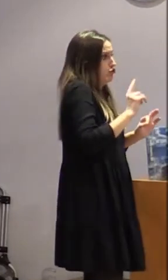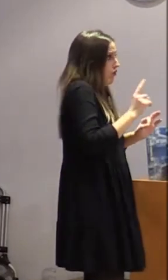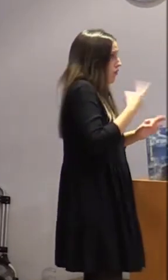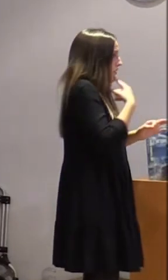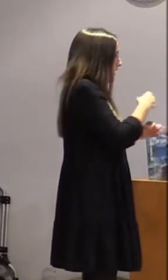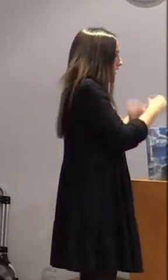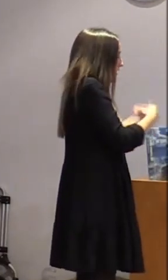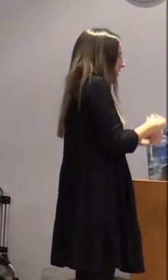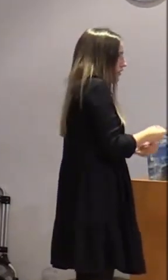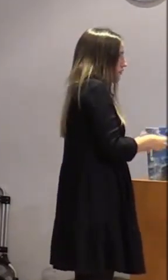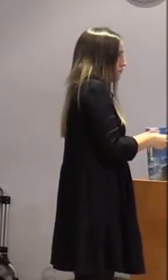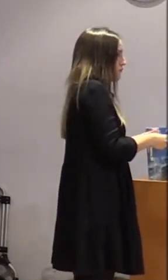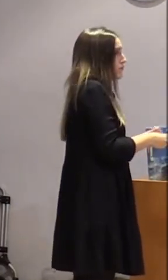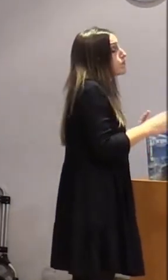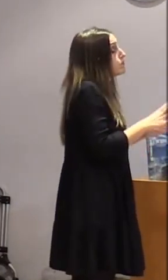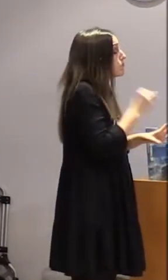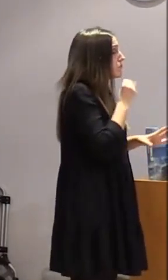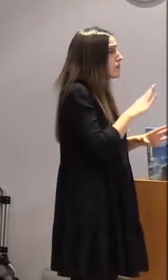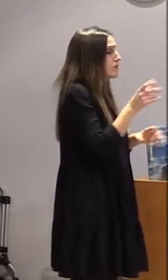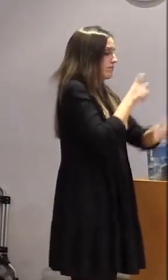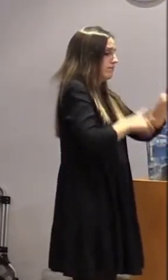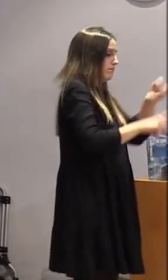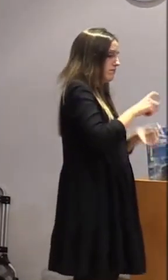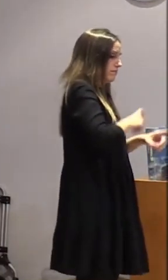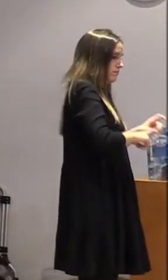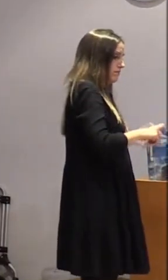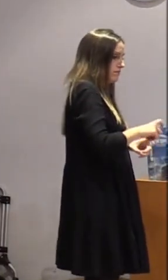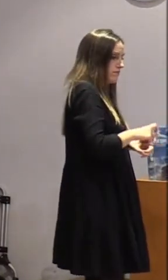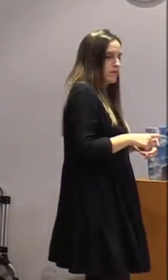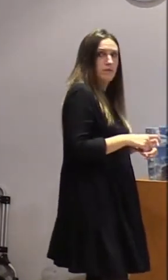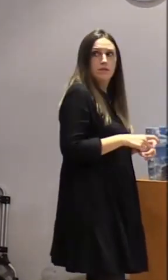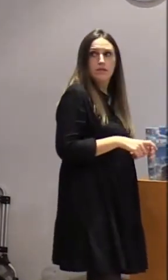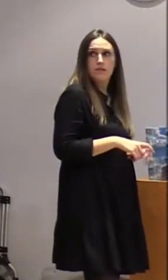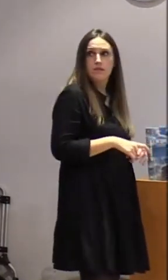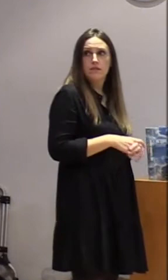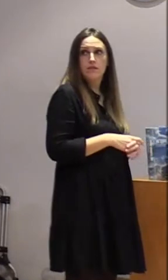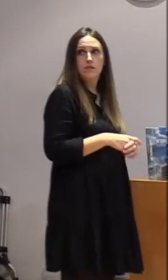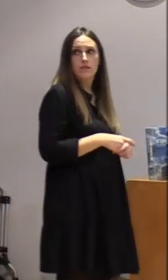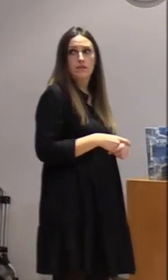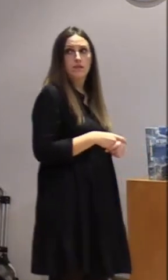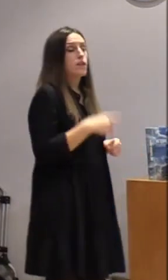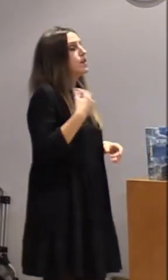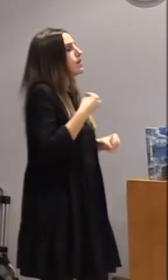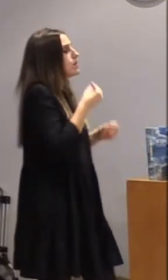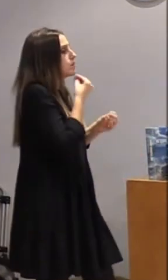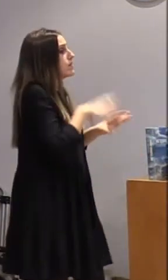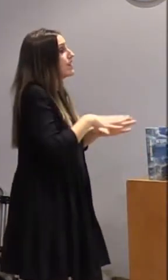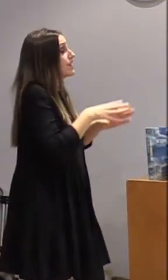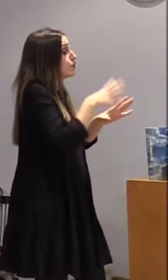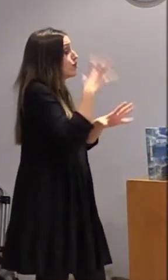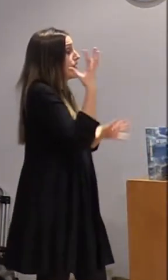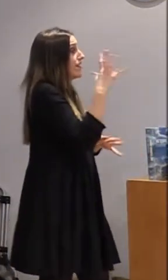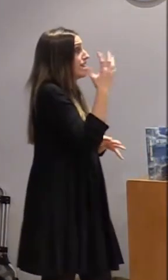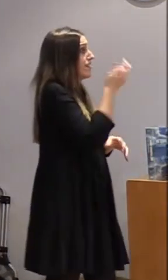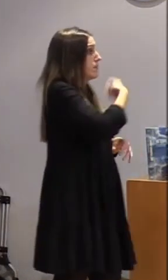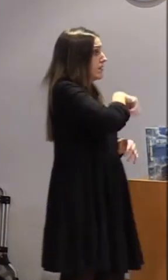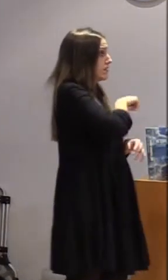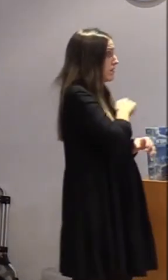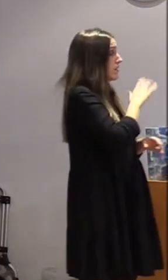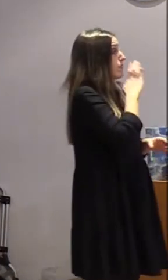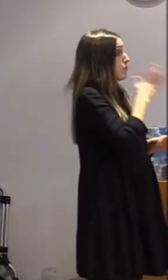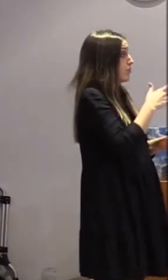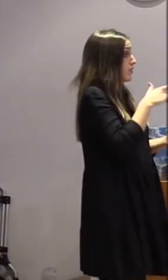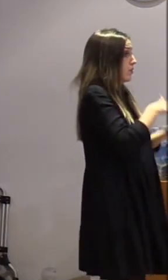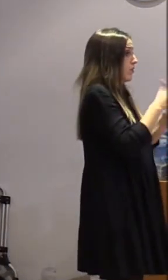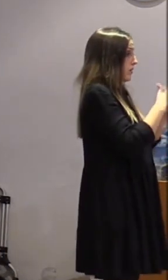no lo que hizo. Bueno, pues vamos a volver a nuestra magnífica fuente de Inocencio Fontuyot y su historia del clima de España, porque leyendo en